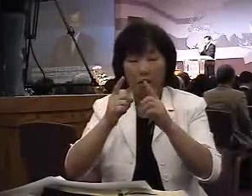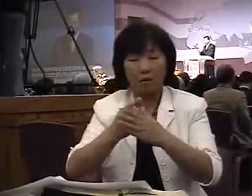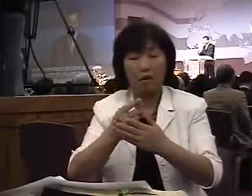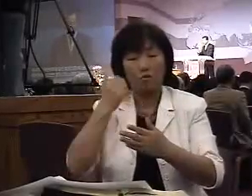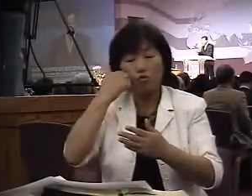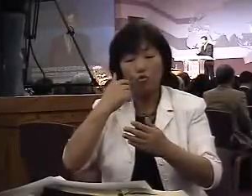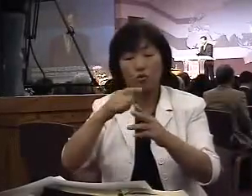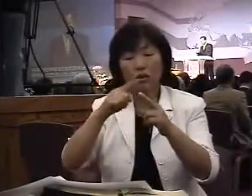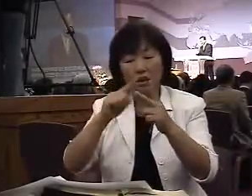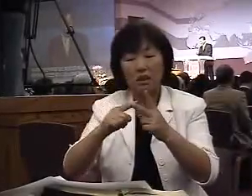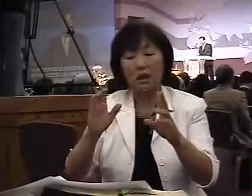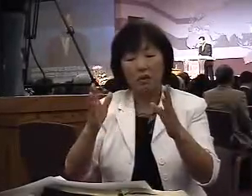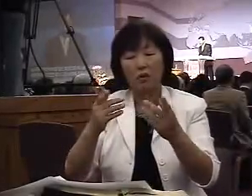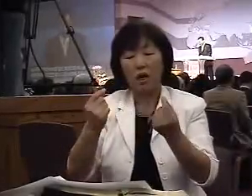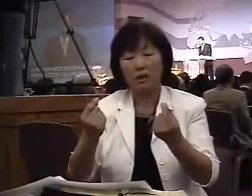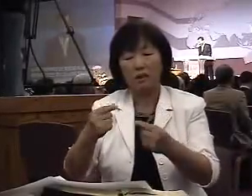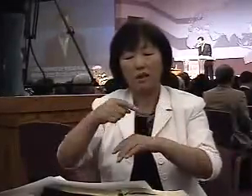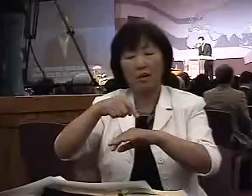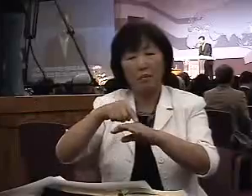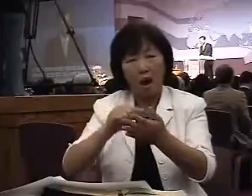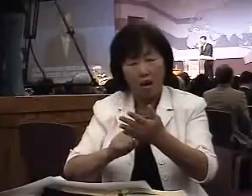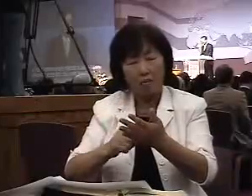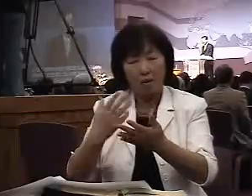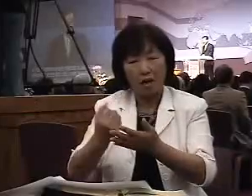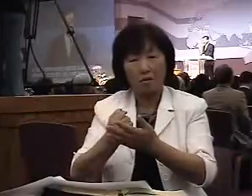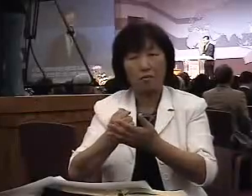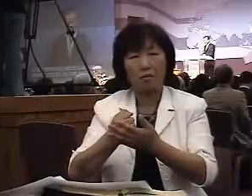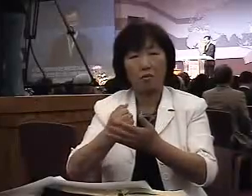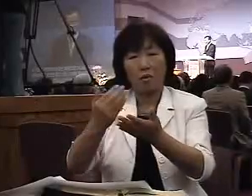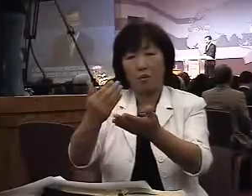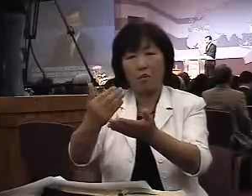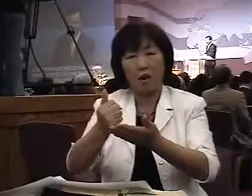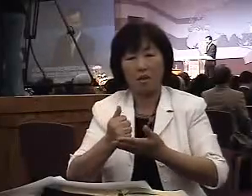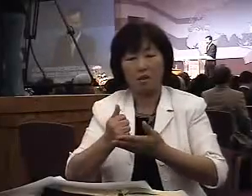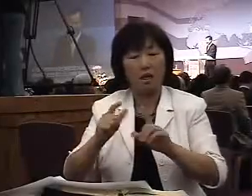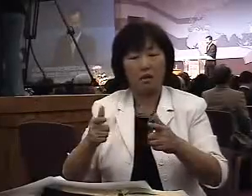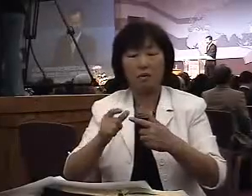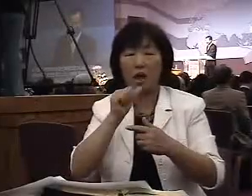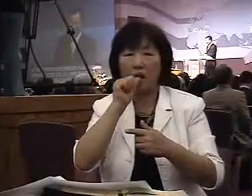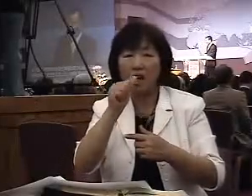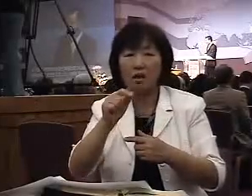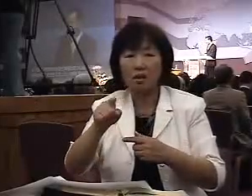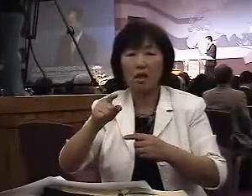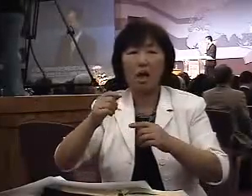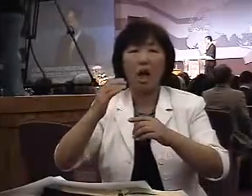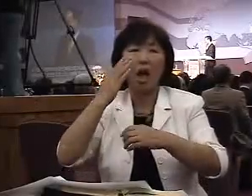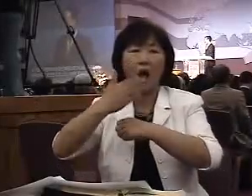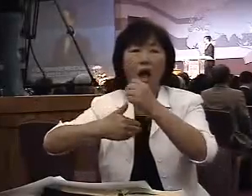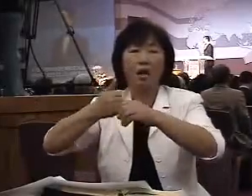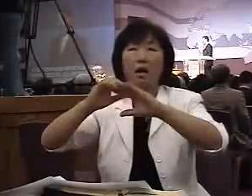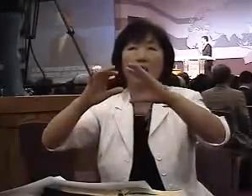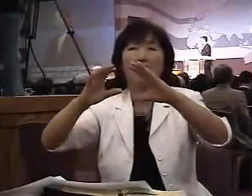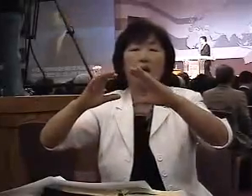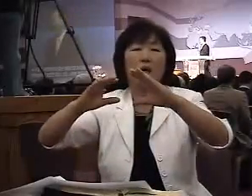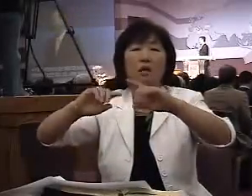누구든지 어린아이와 같은 마음으로 하나님 나라를 받아들이지 않으면 결코 그의 나라에 들어가지 못할